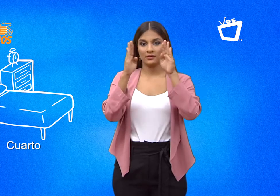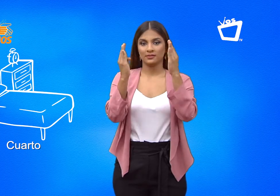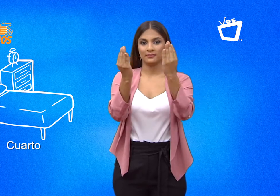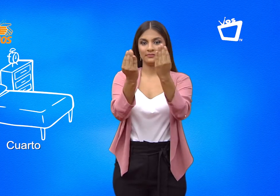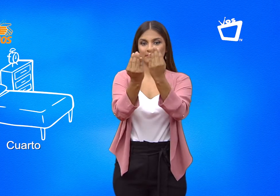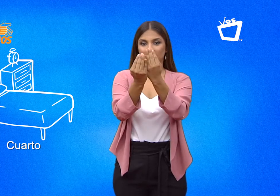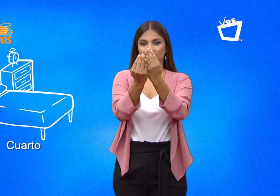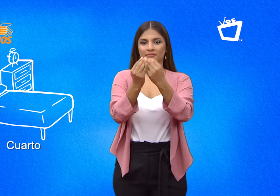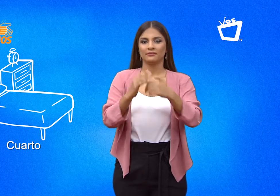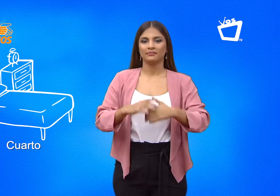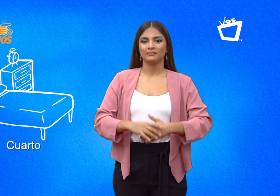Cuarto.